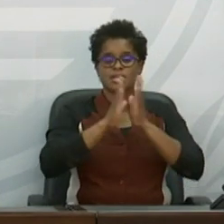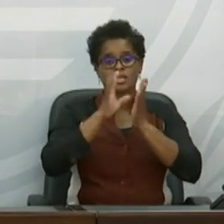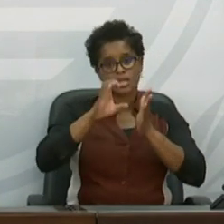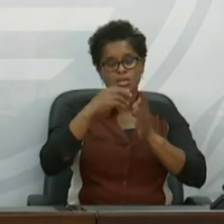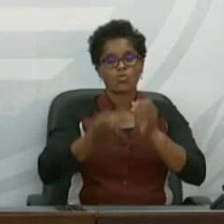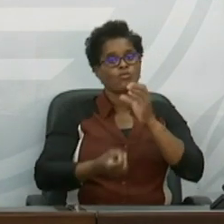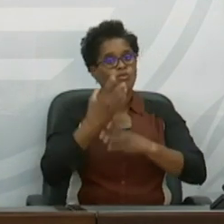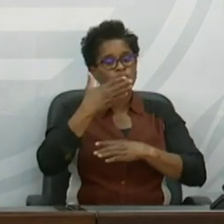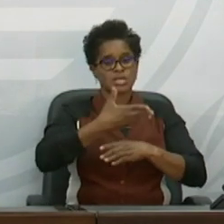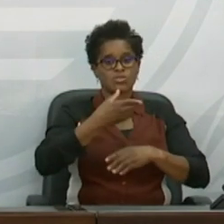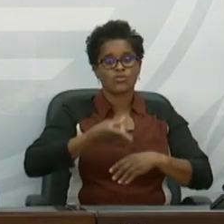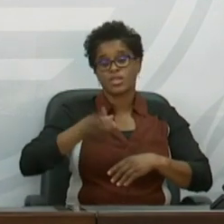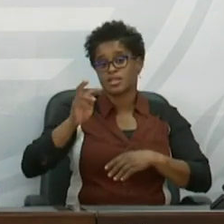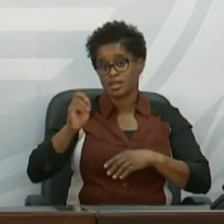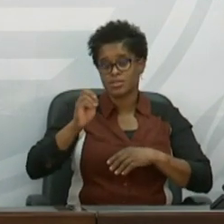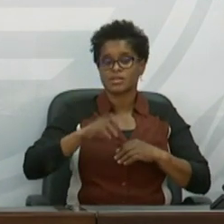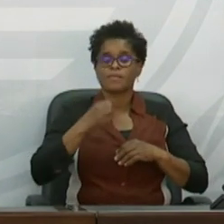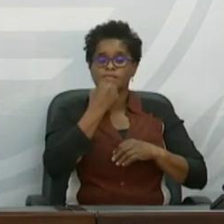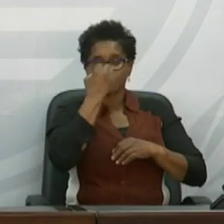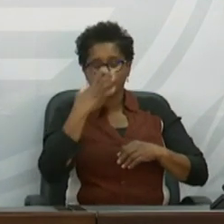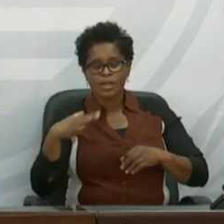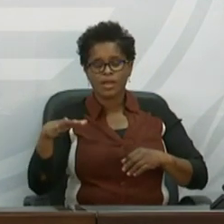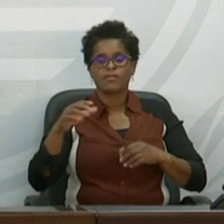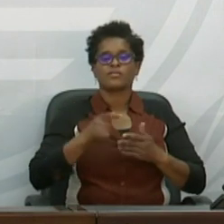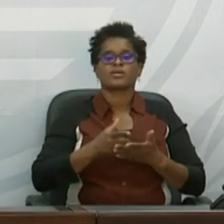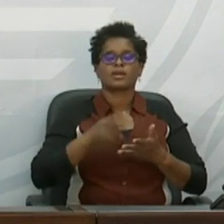Catarina do Fogo 193, Brava